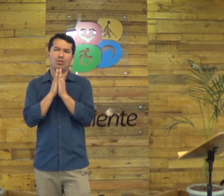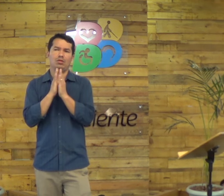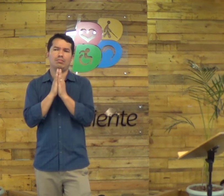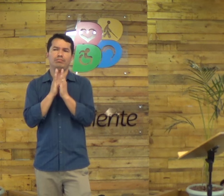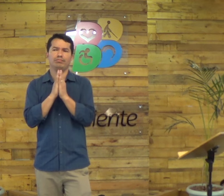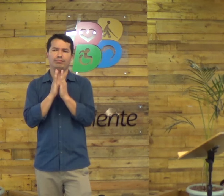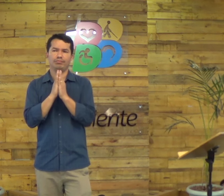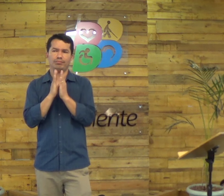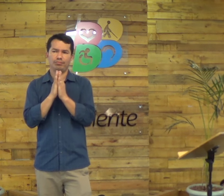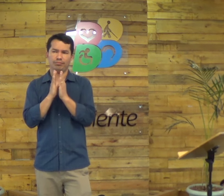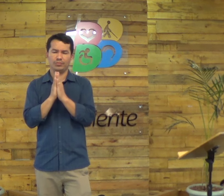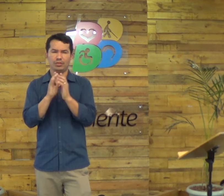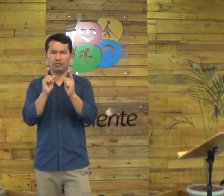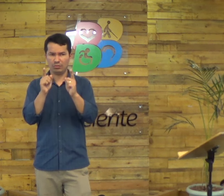eu queria orar com vocês agora,